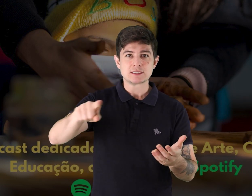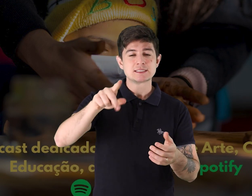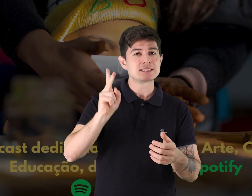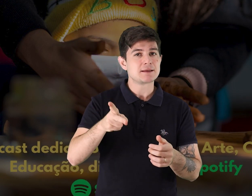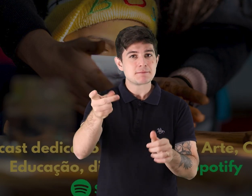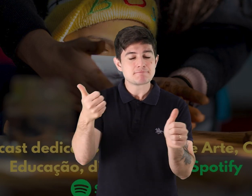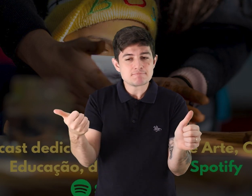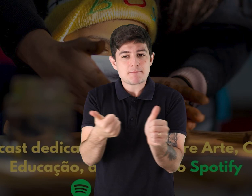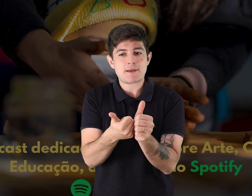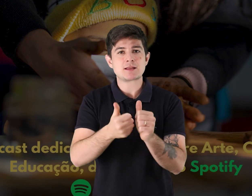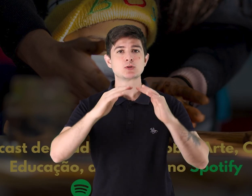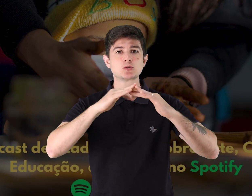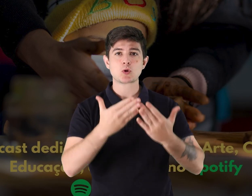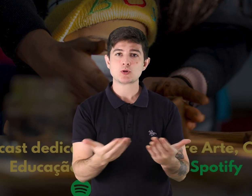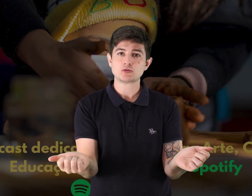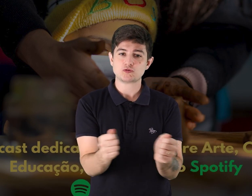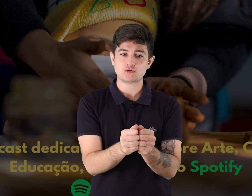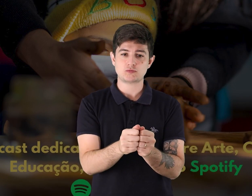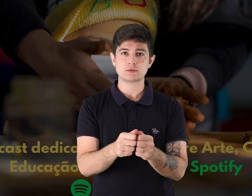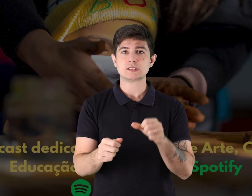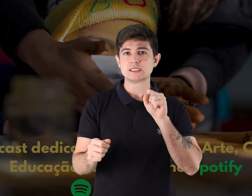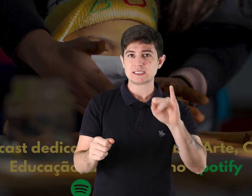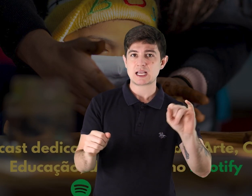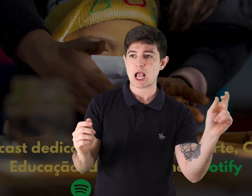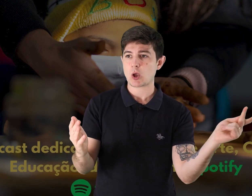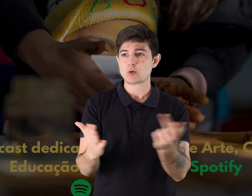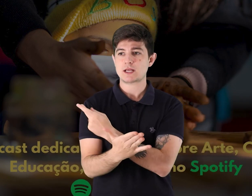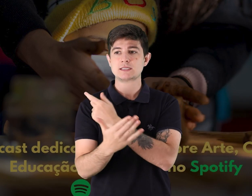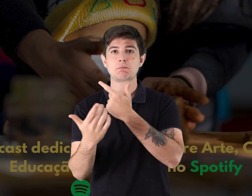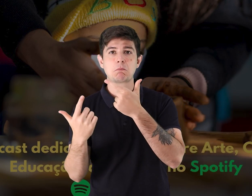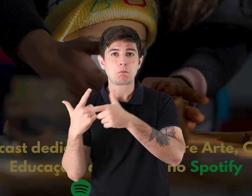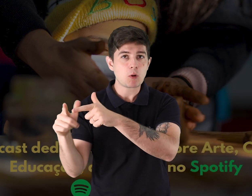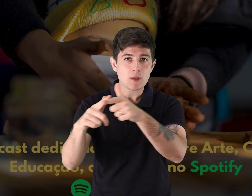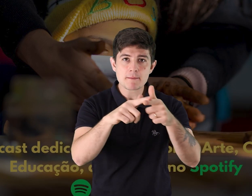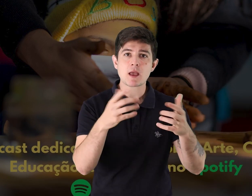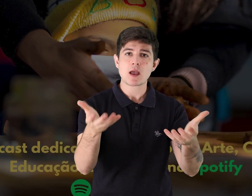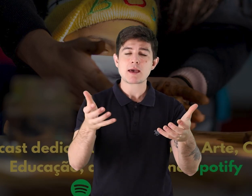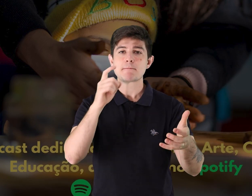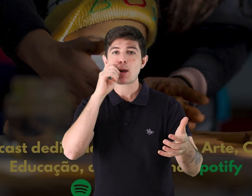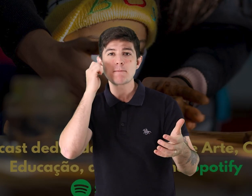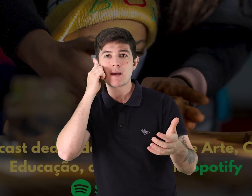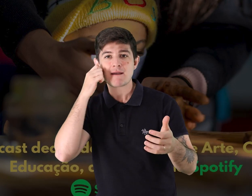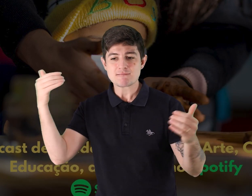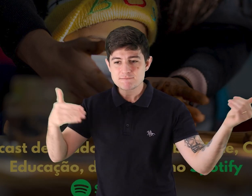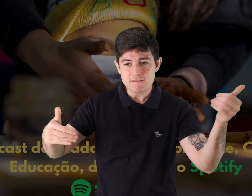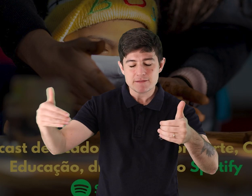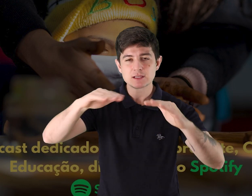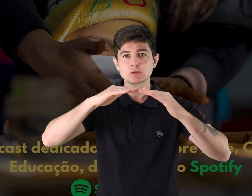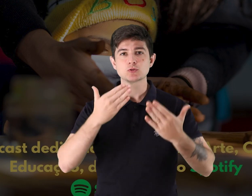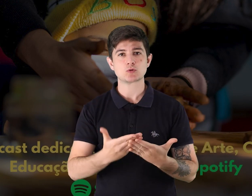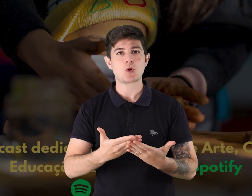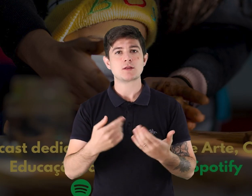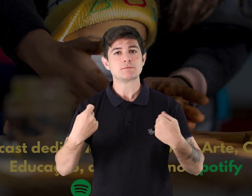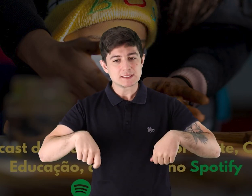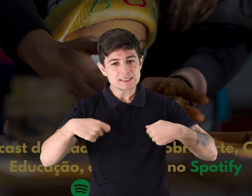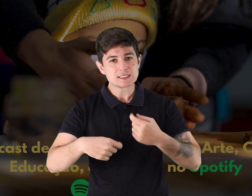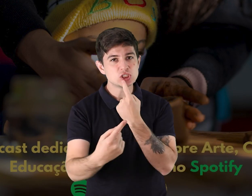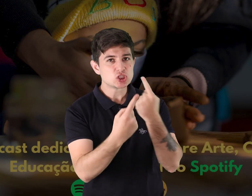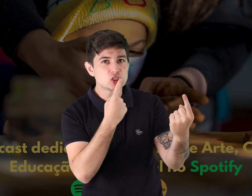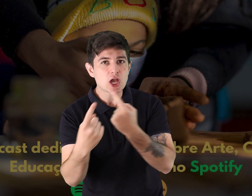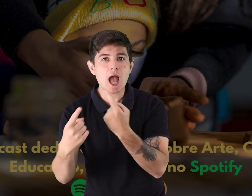esses pais fiquem mais próximos da escola. Se acontece algum problema, que esses pais venham até a